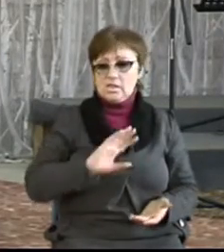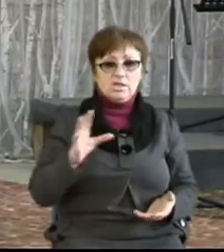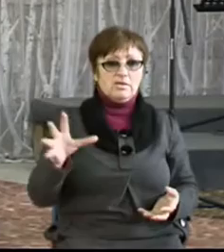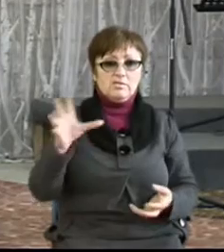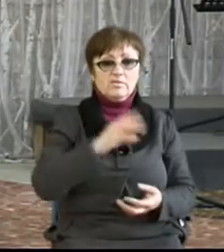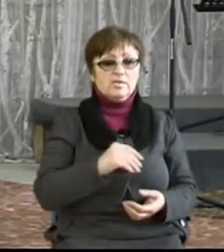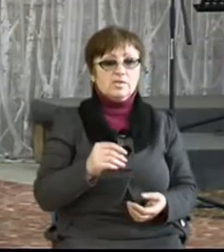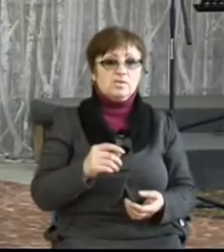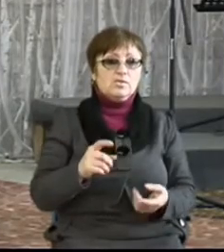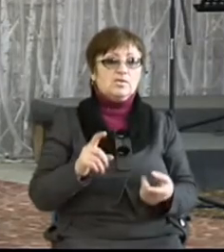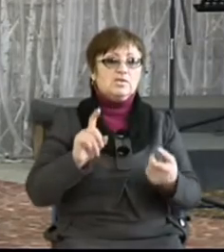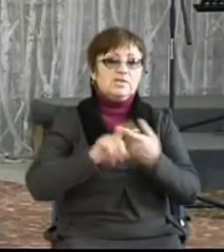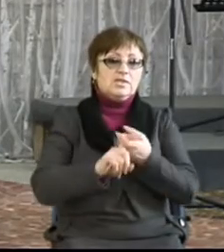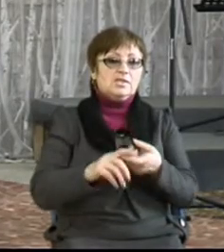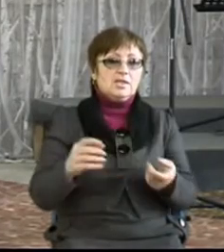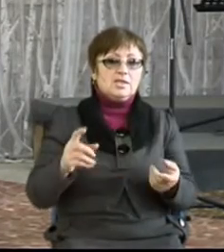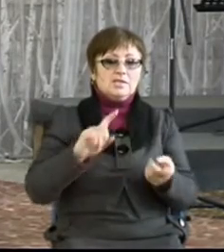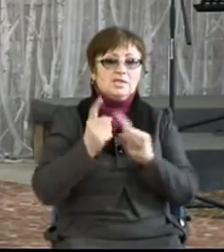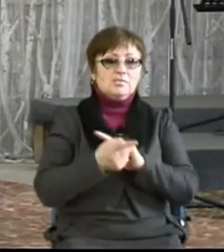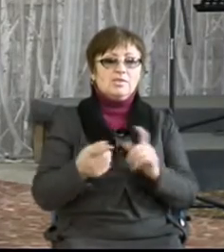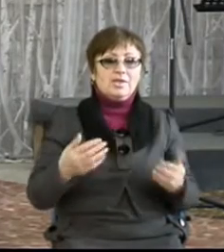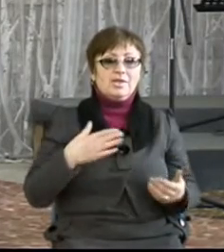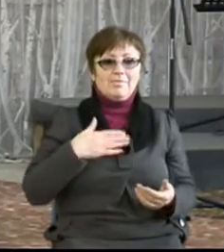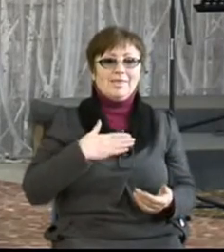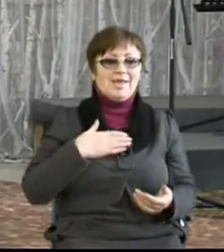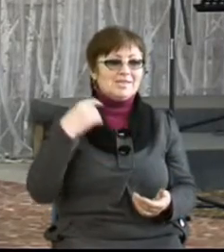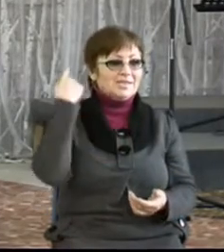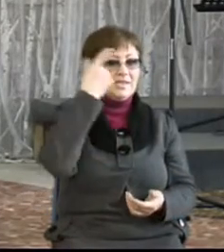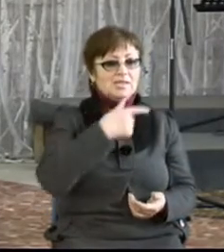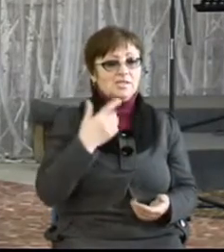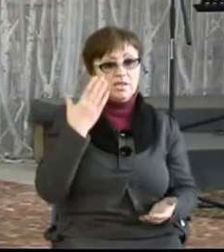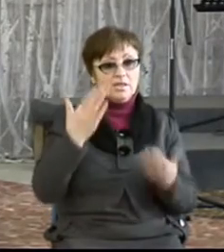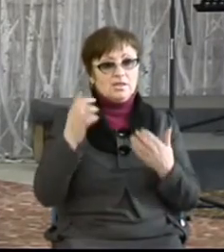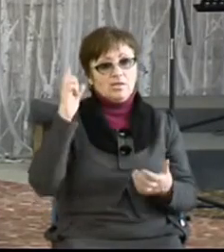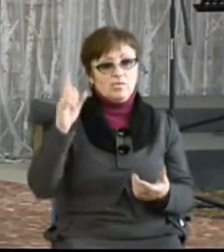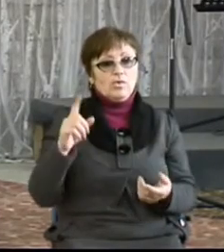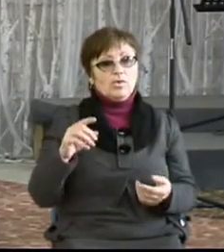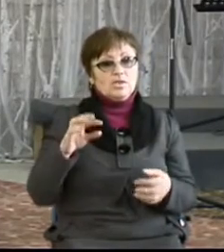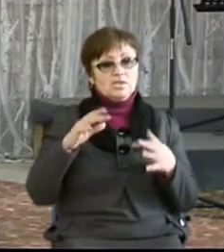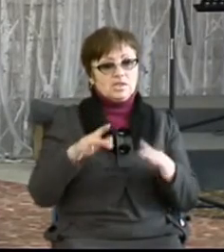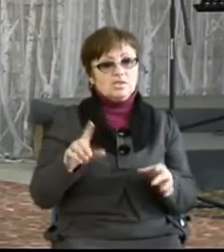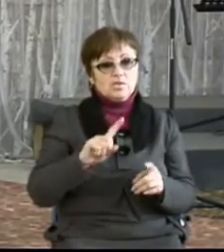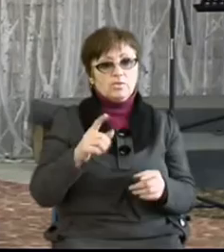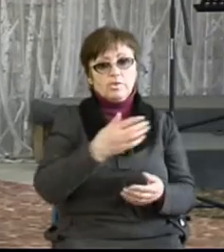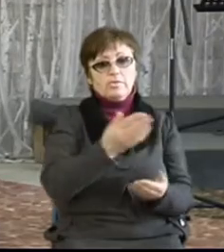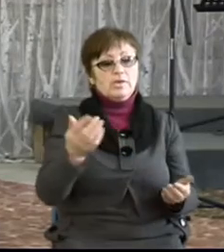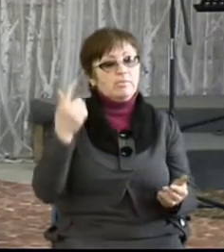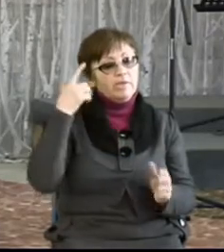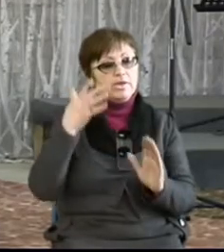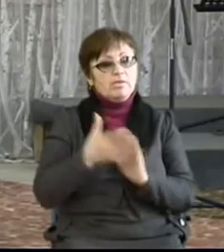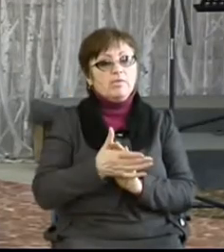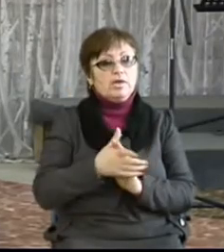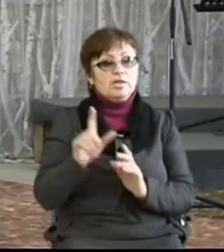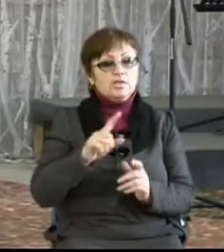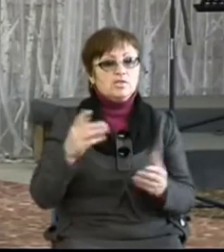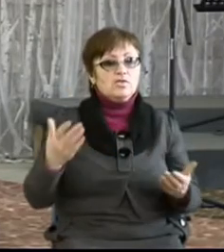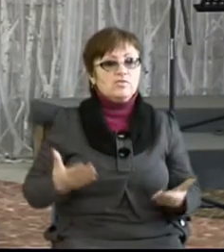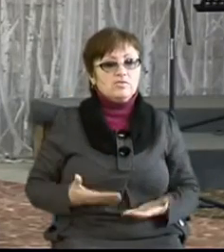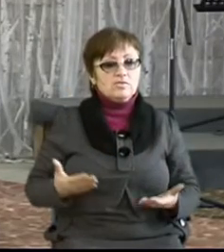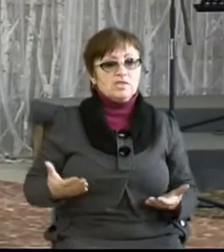связано с изменением нас лично. Иногда Бог начинает, скажем так, действовать таким образом, чтобы мы понимали, что в